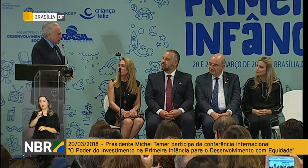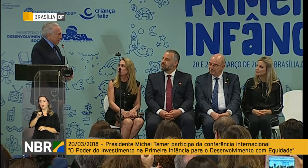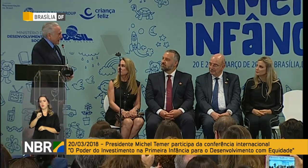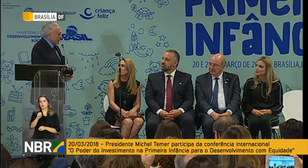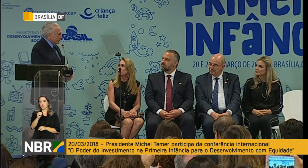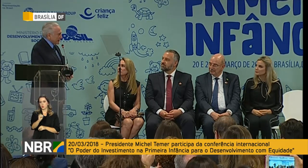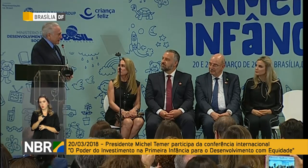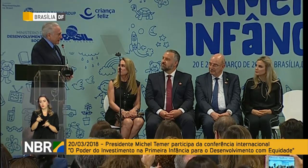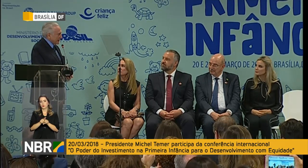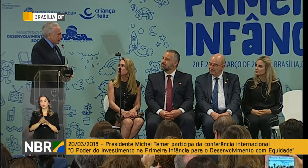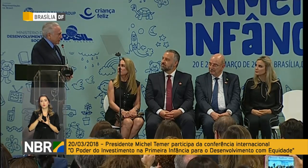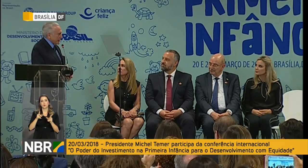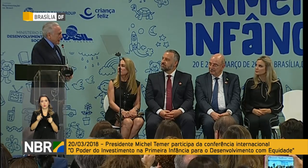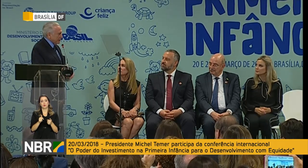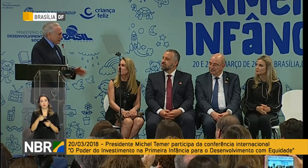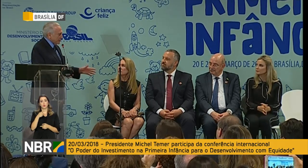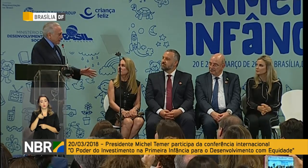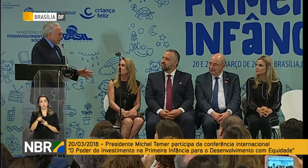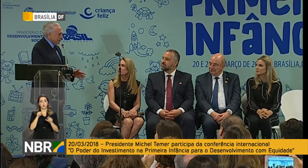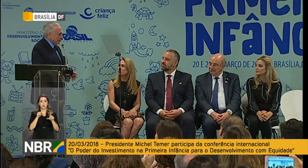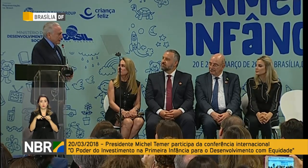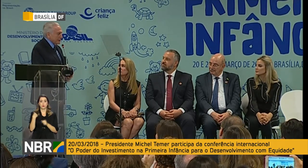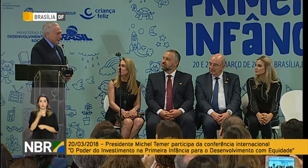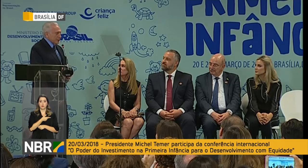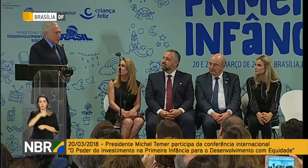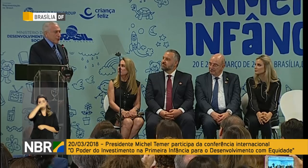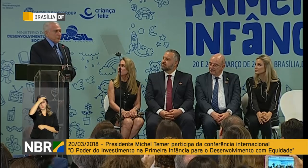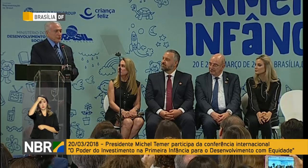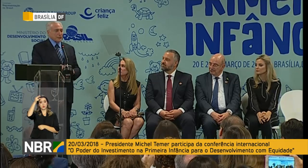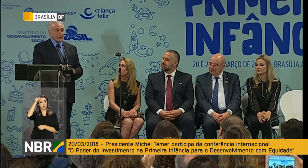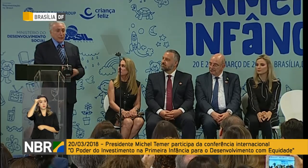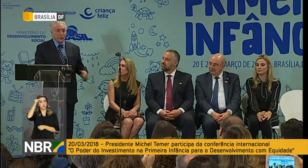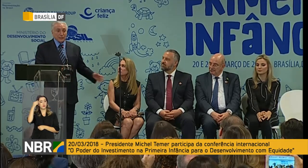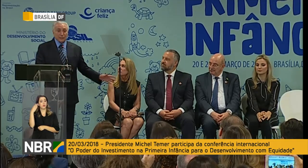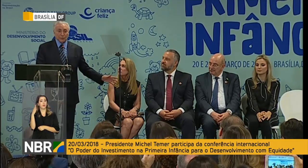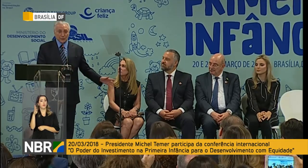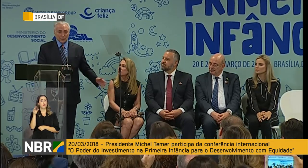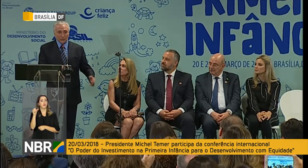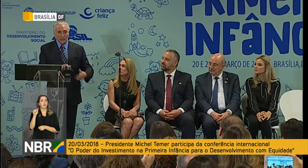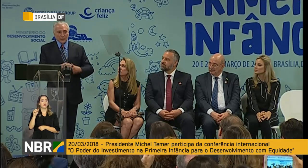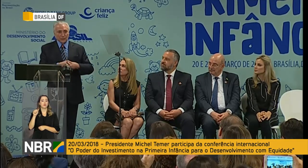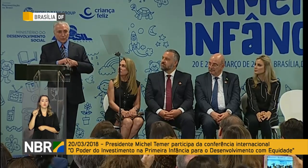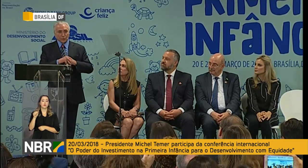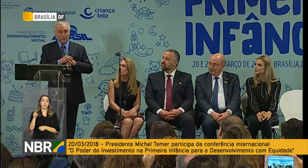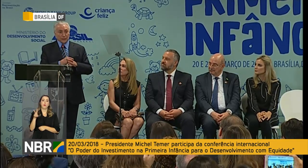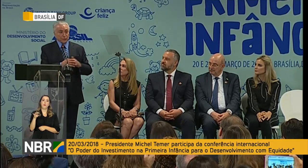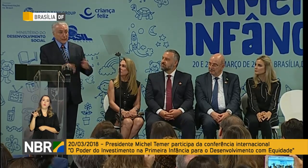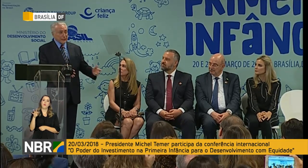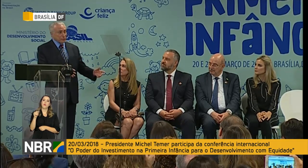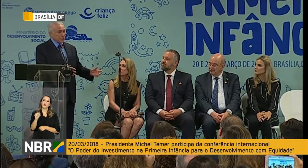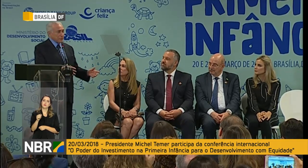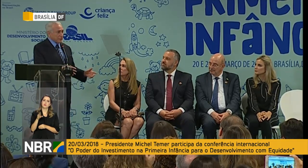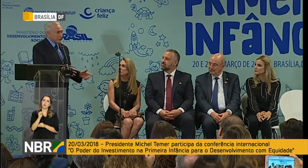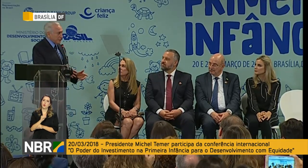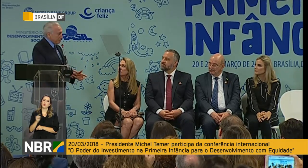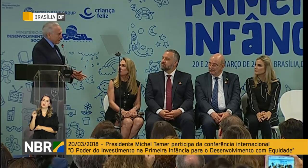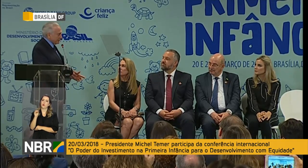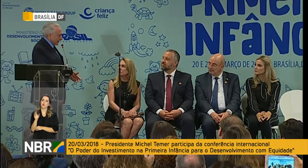a indicar, não é? A indicar a nossa prefeita de Boa Vista, que agora está cuidando lá dos